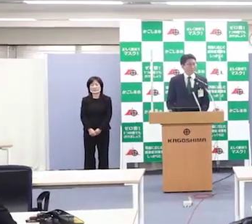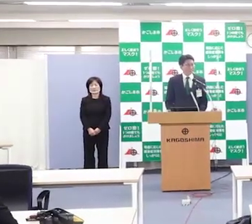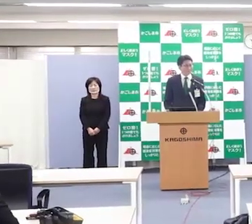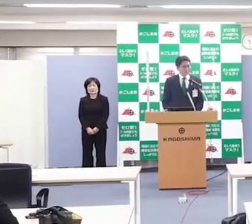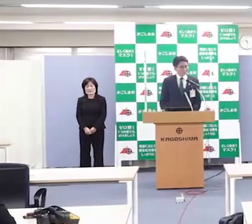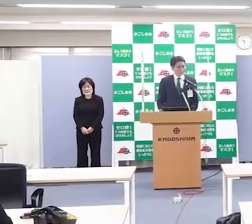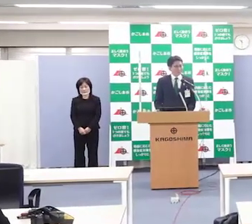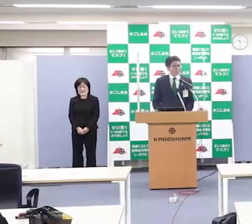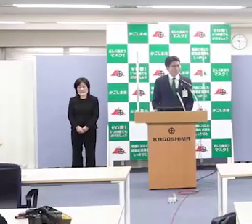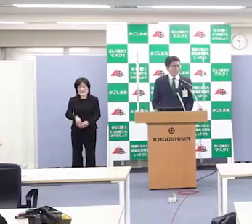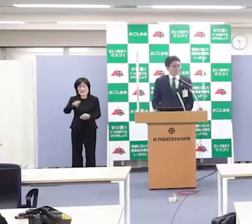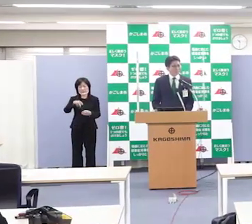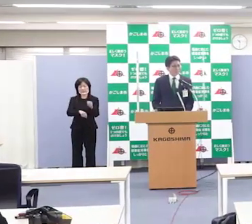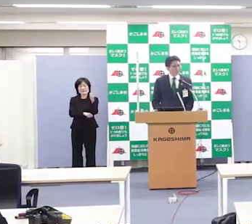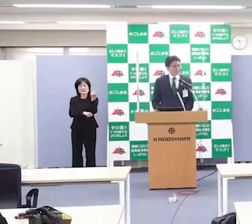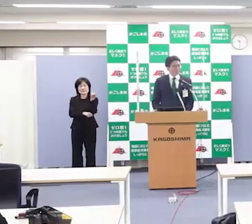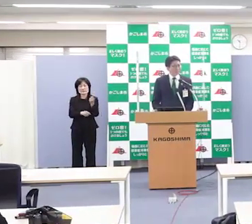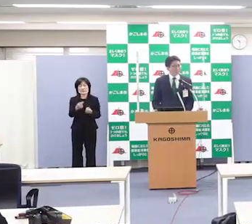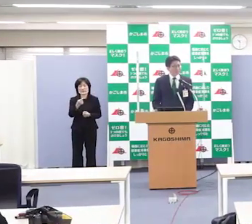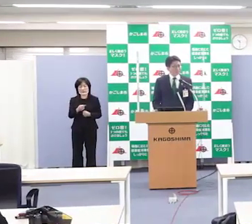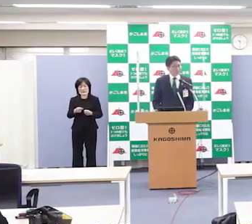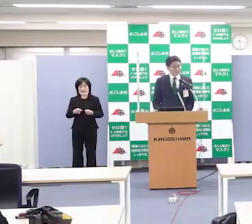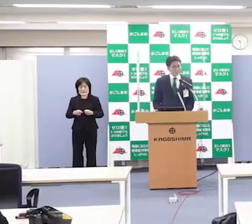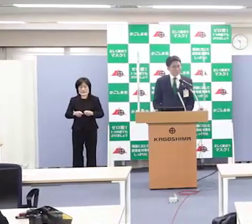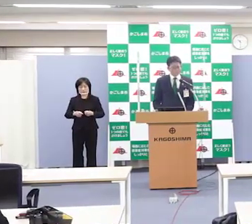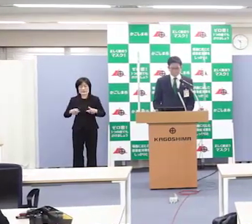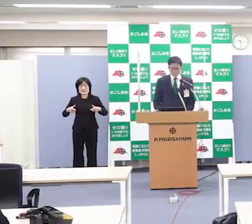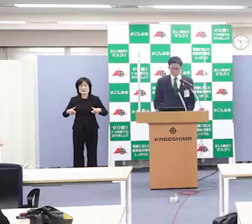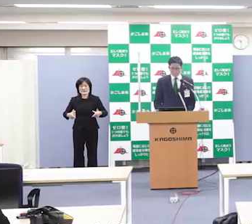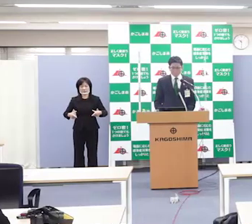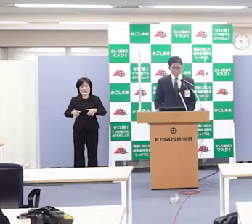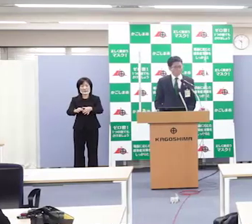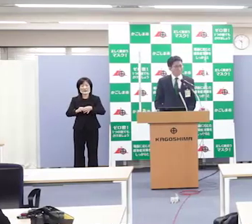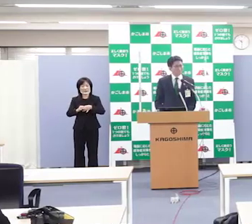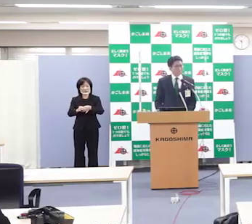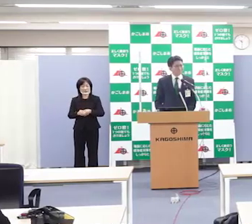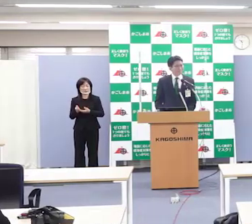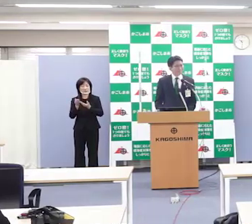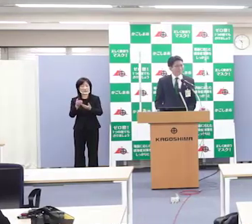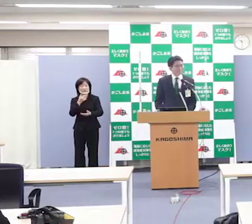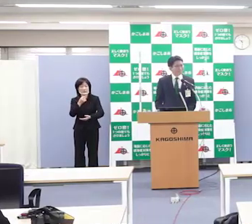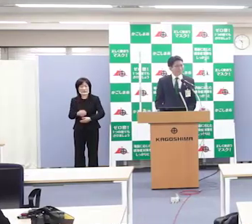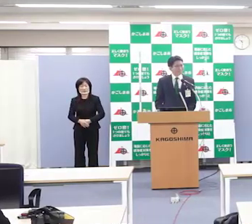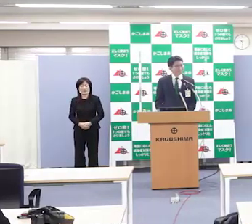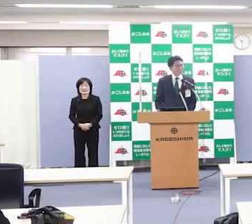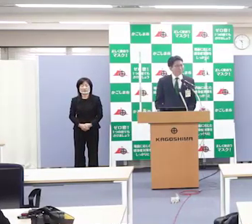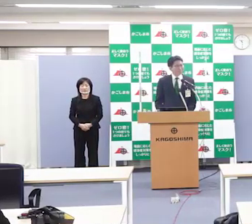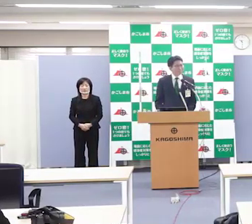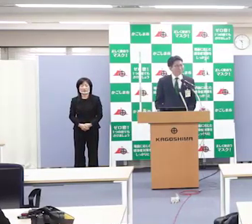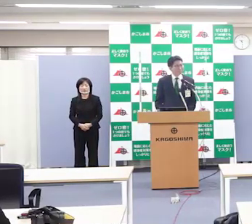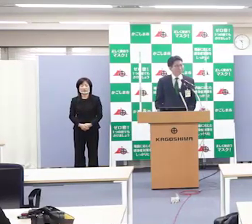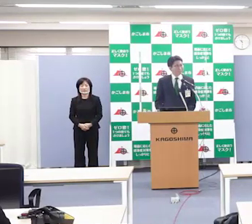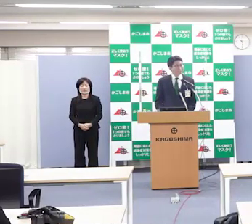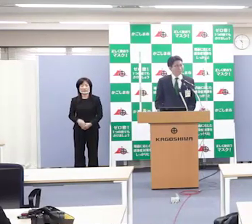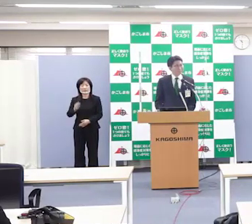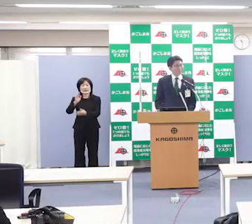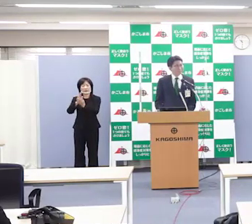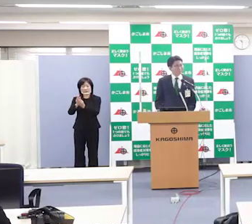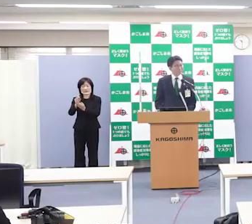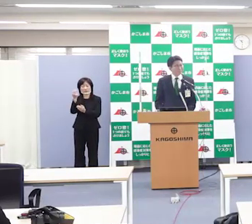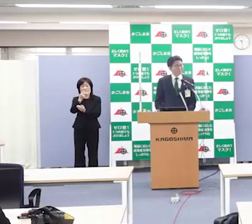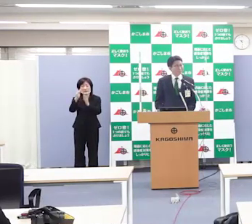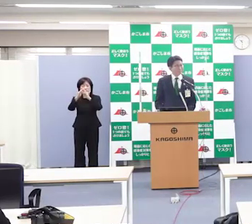読売新聞の藤本です。スタジアム関連で、1点お伺いなんですけれども、先ほど、県の検討会の